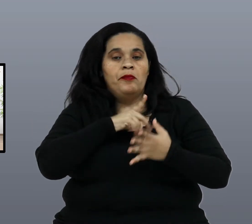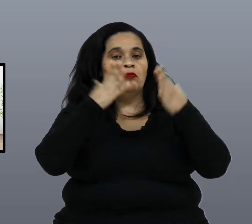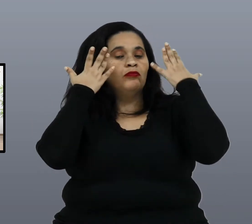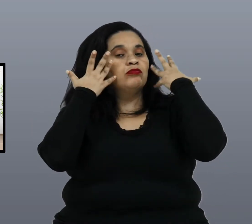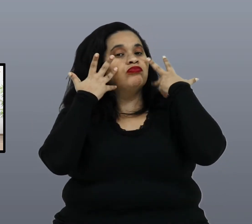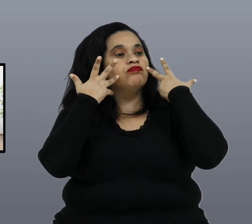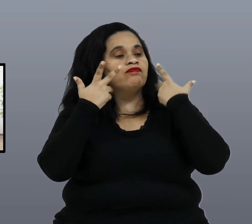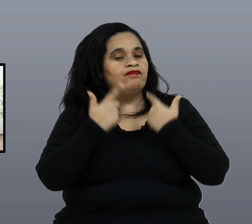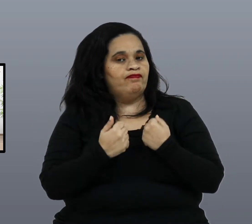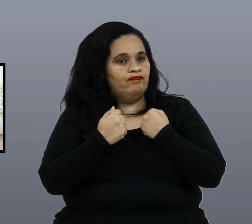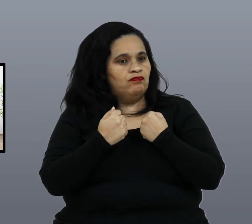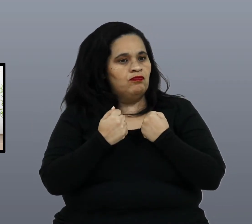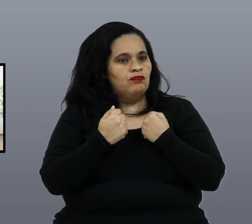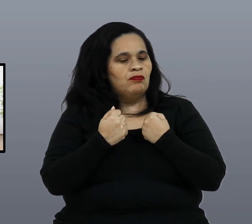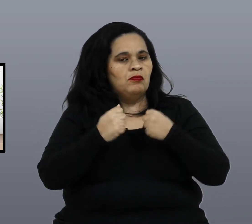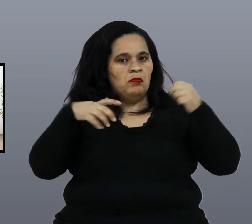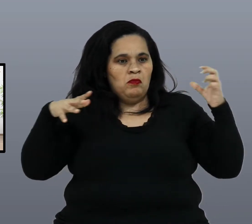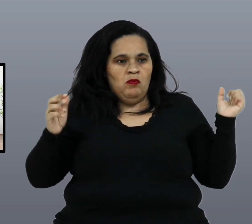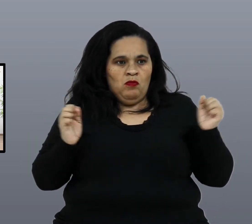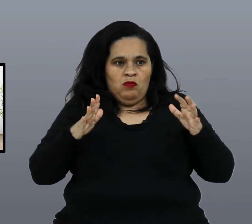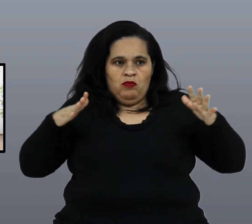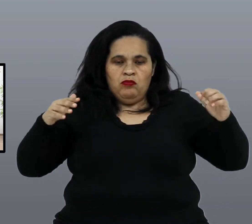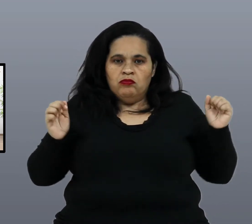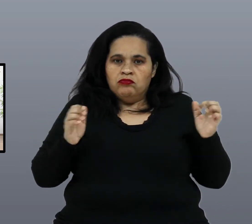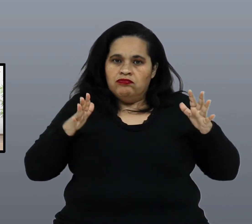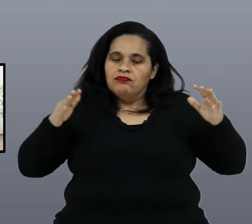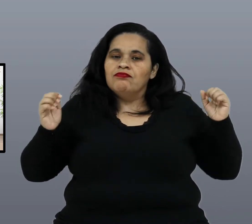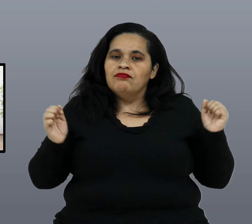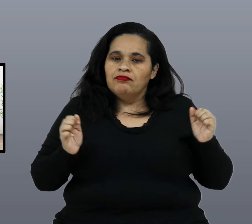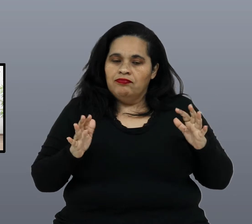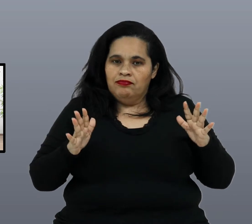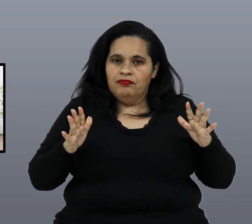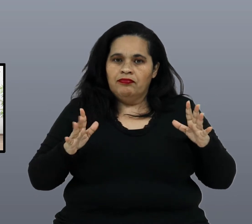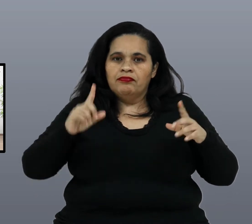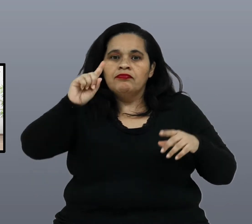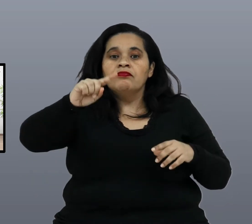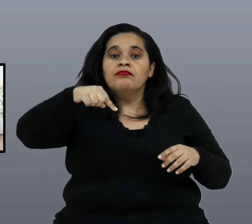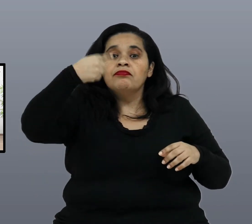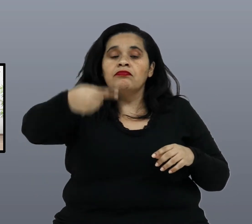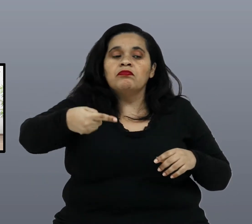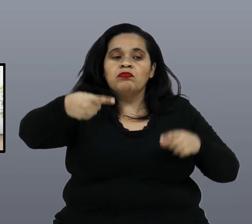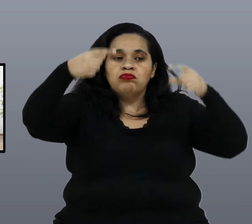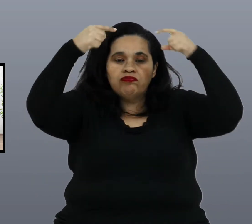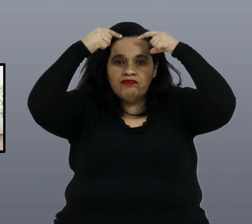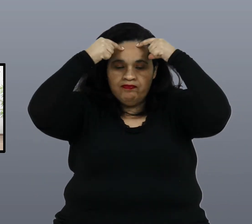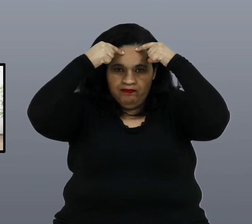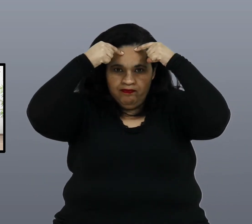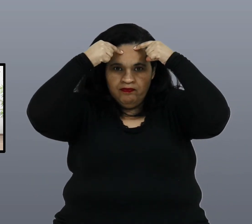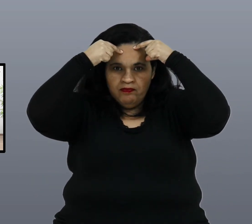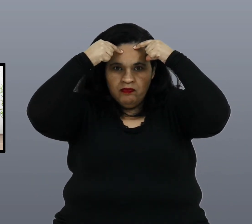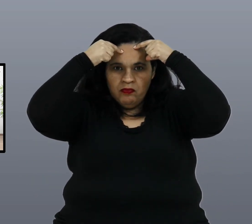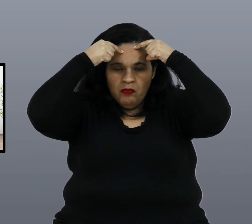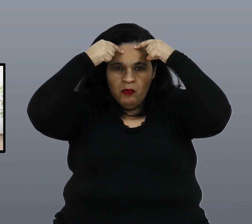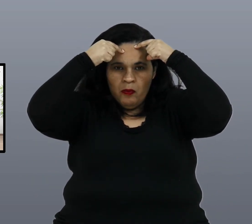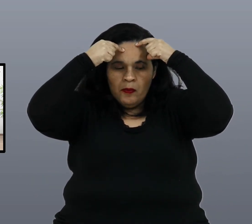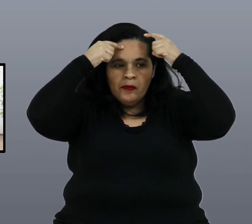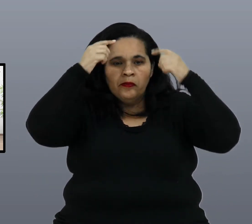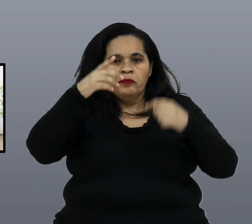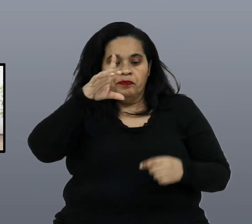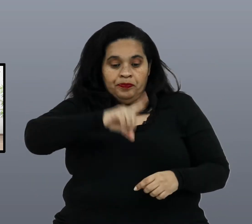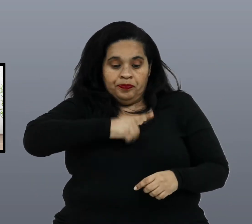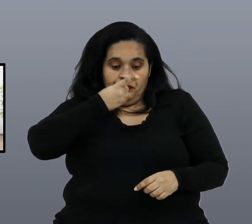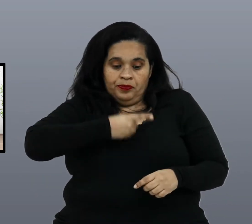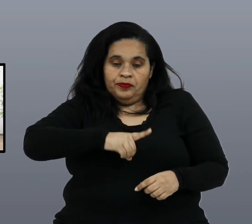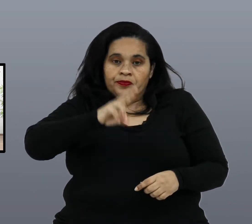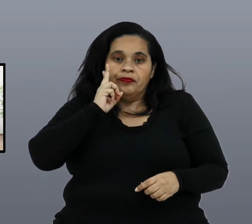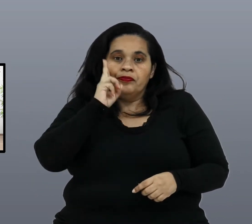com essas asas de águia, depois de ver o urso com as 3 costelas na boca, Daniel vê